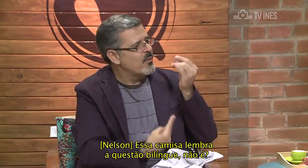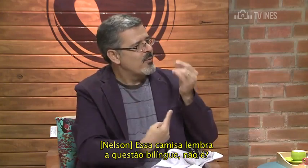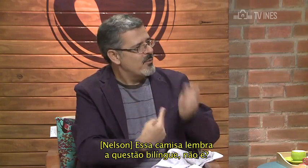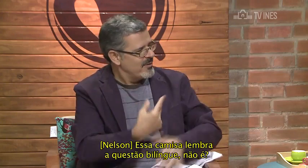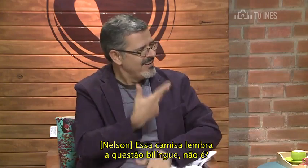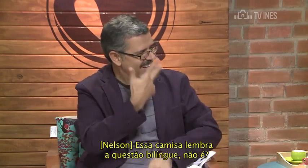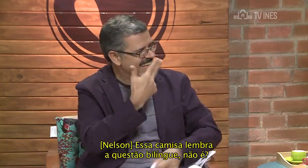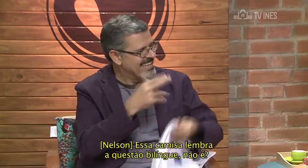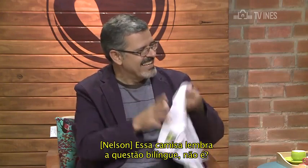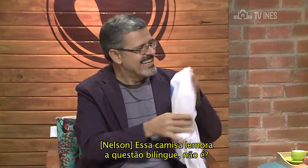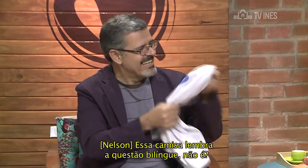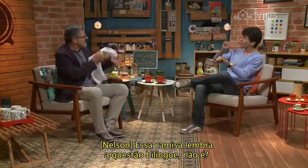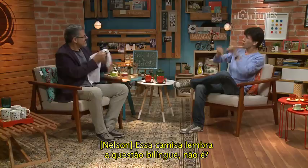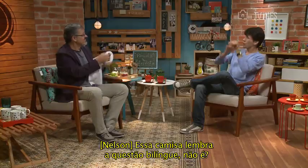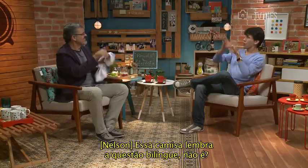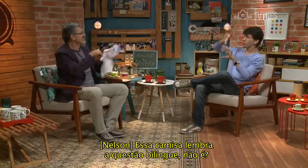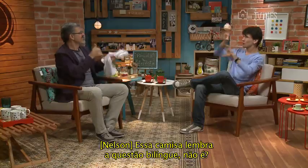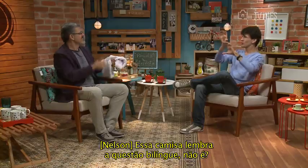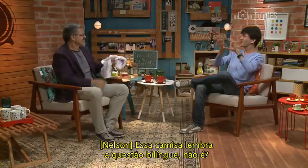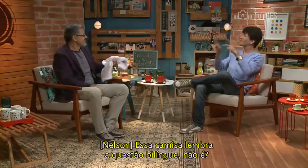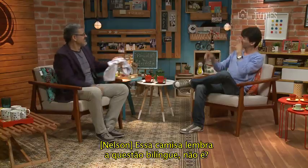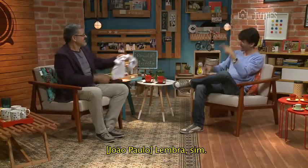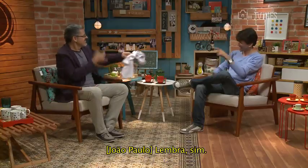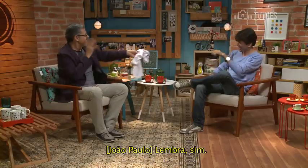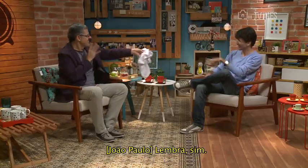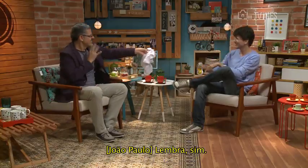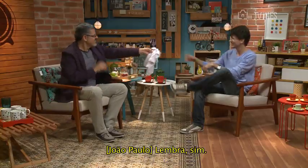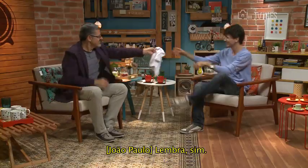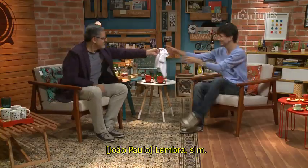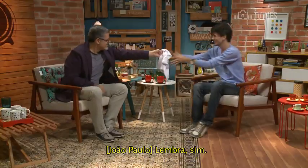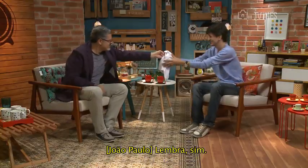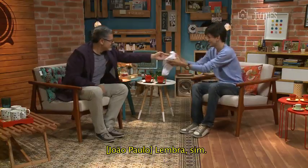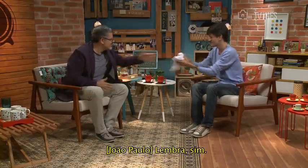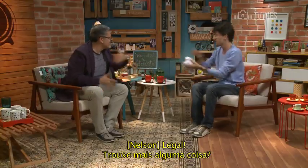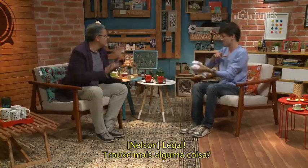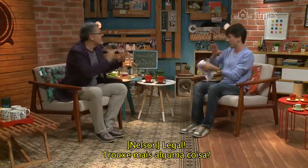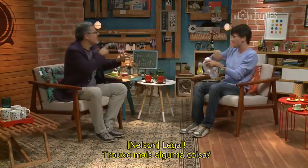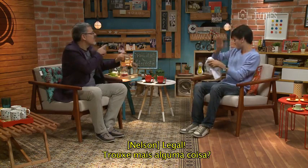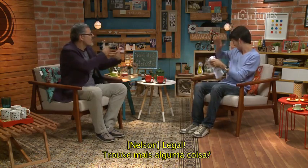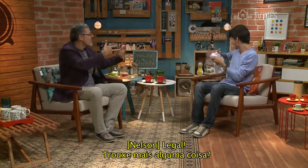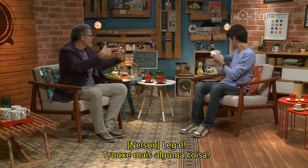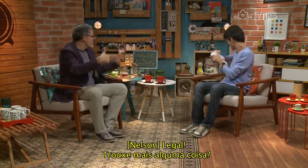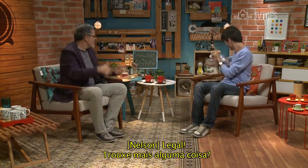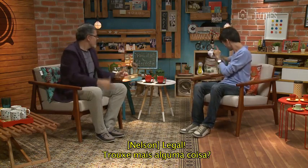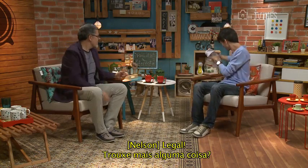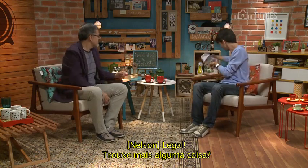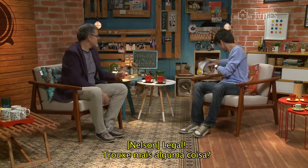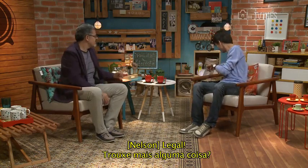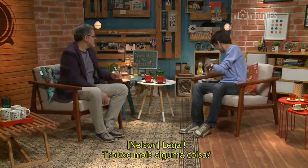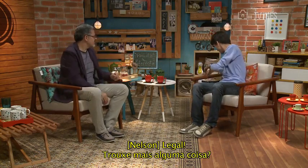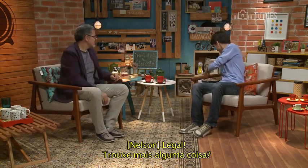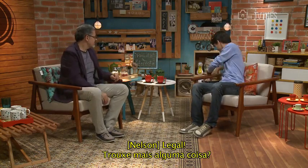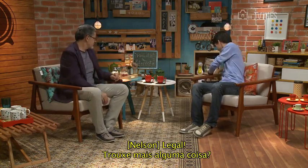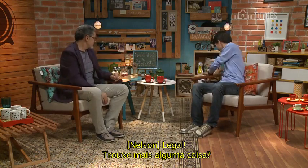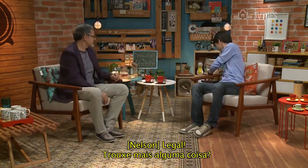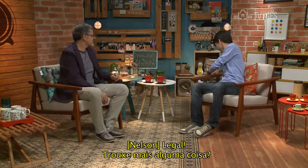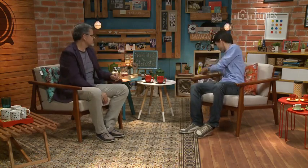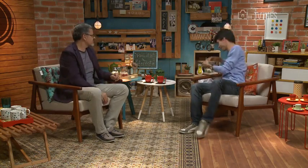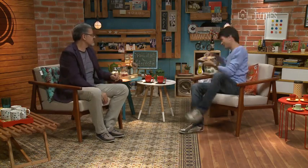camisa lembra a questão bilíngue não é lembra assim legal trouxe mais alguma coisa